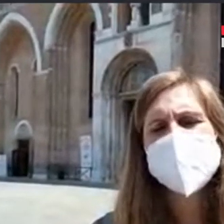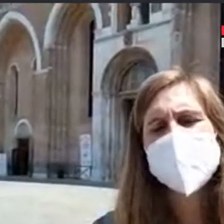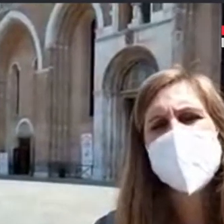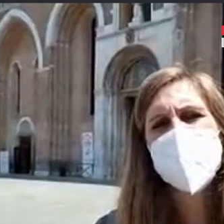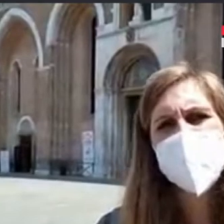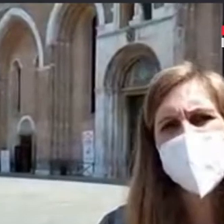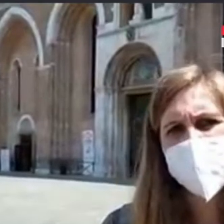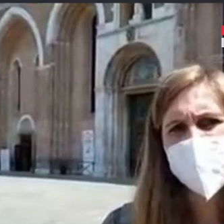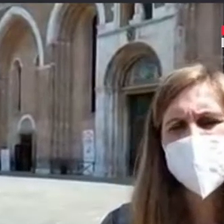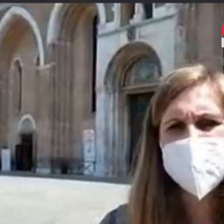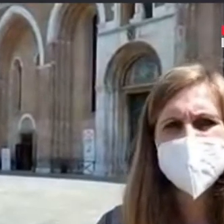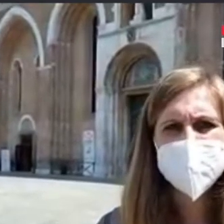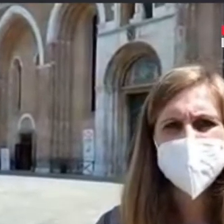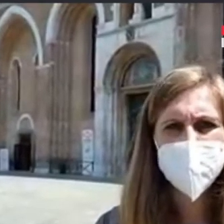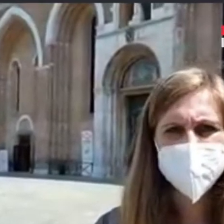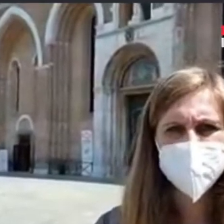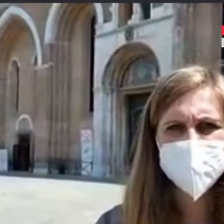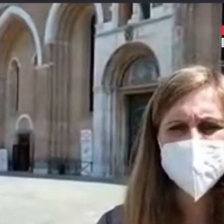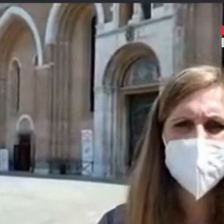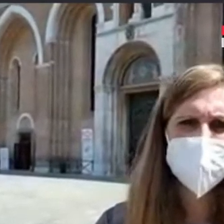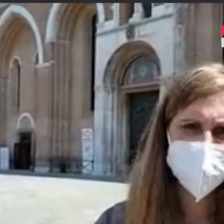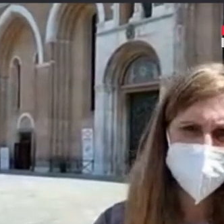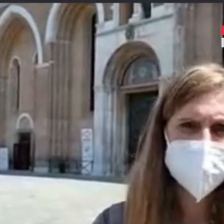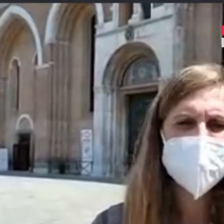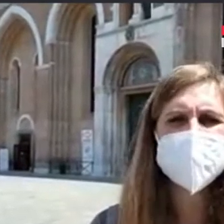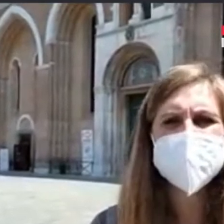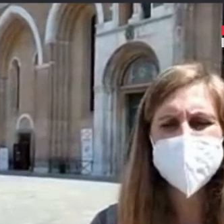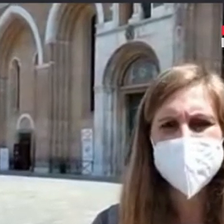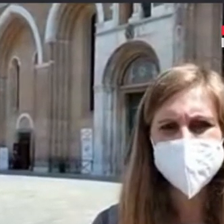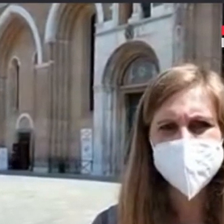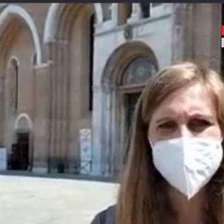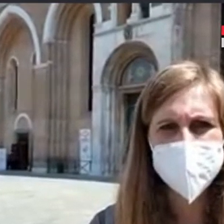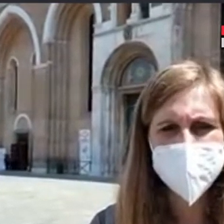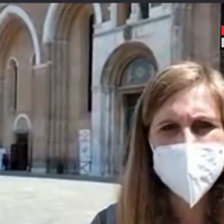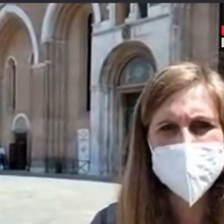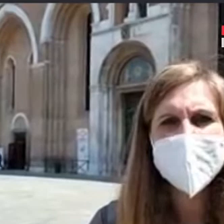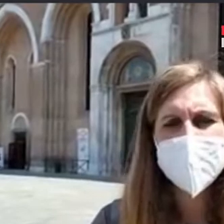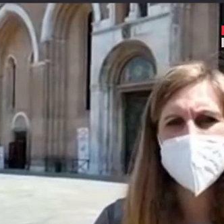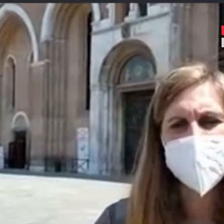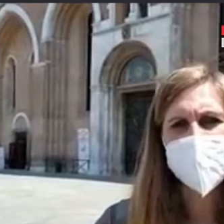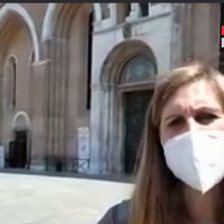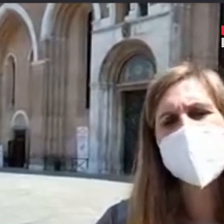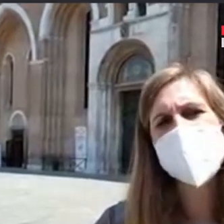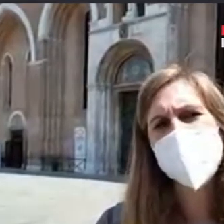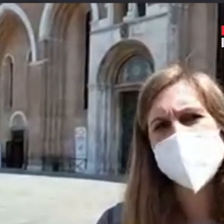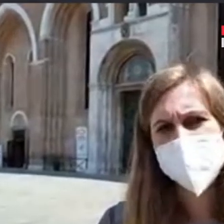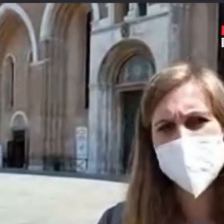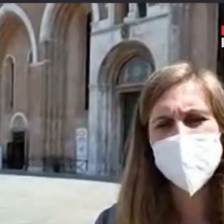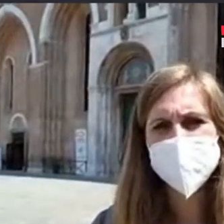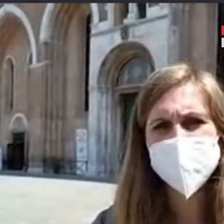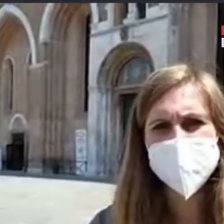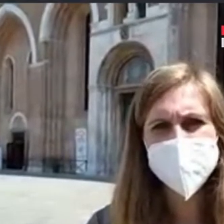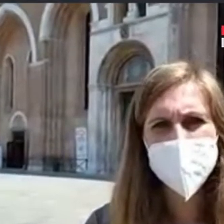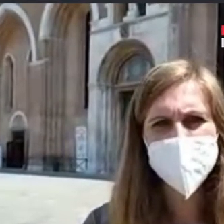chiesa di Sant'Antonio e infine al Covid Ospita di Dolo, e arriverà in Basilica per la messa solenne qui a Padova. Vi farà ritorno esattamente